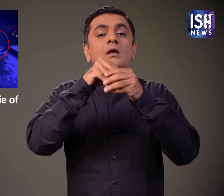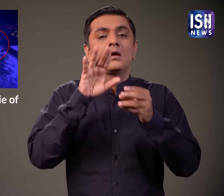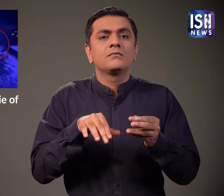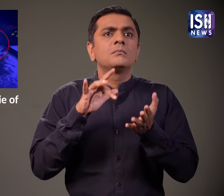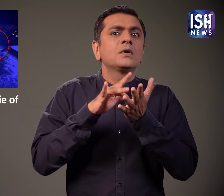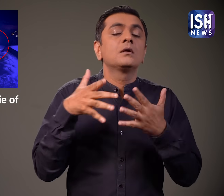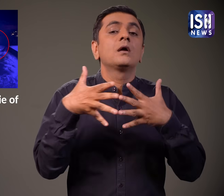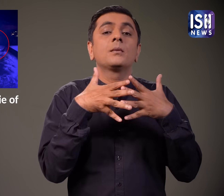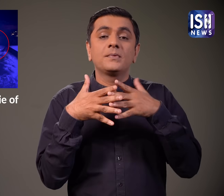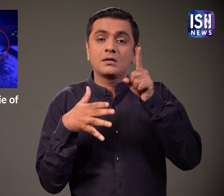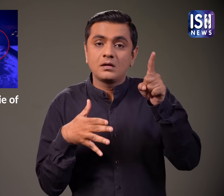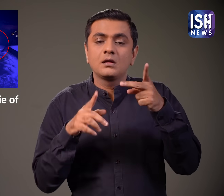भूमिकाओं के लिए जाने जाते हैं